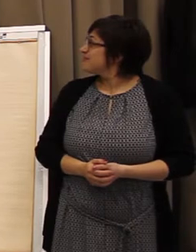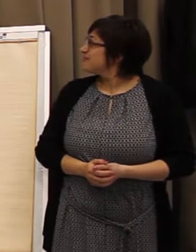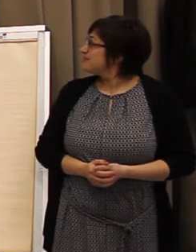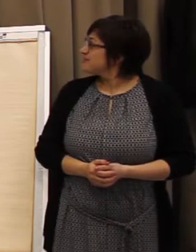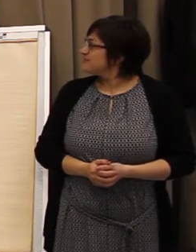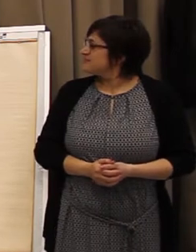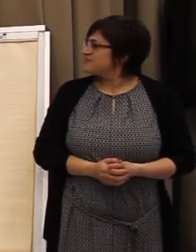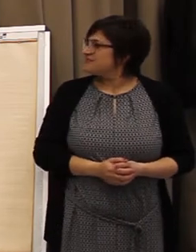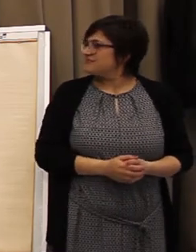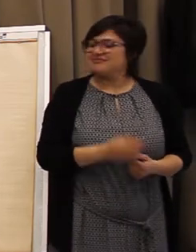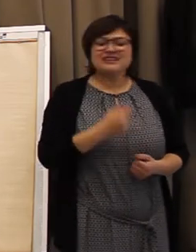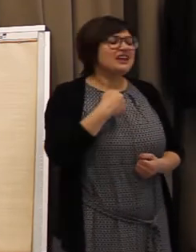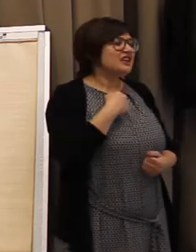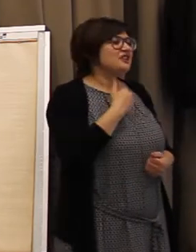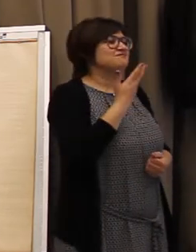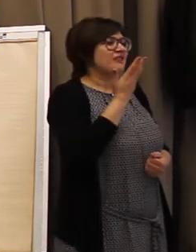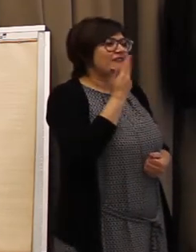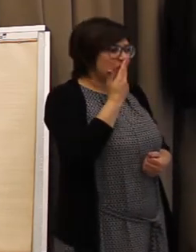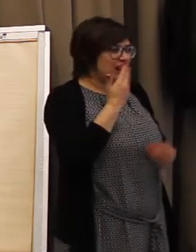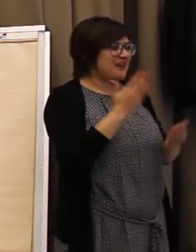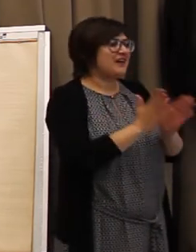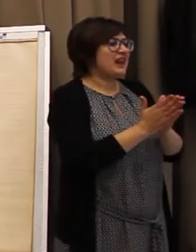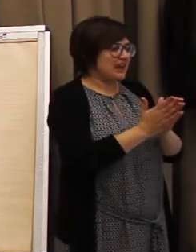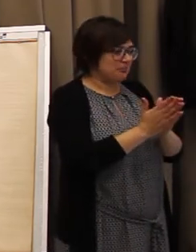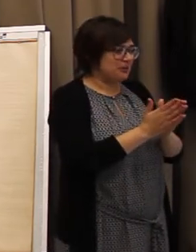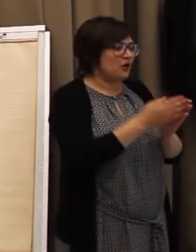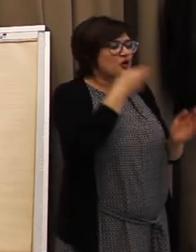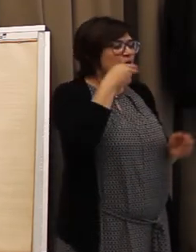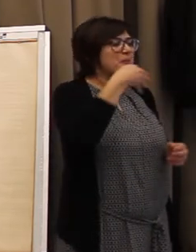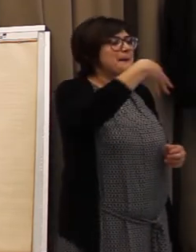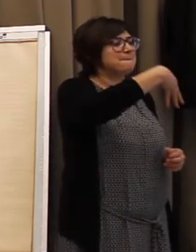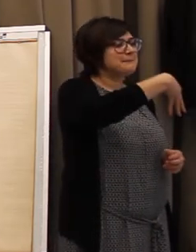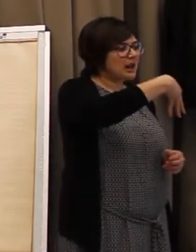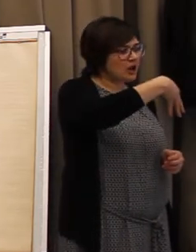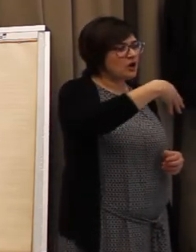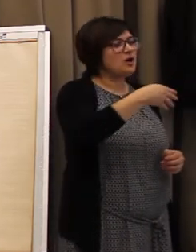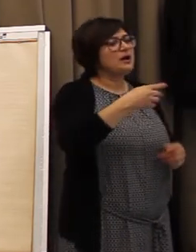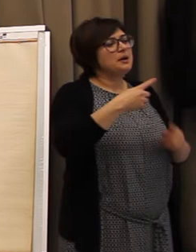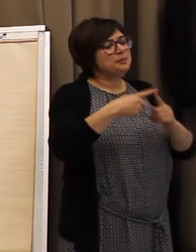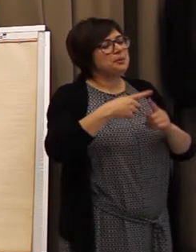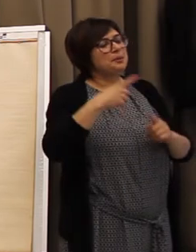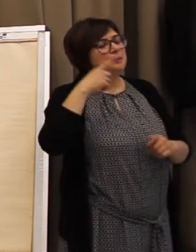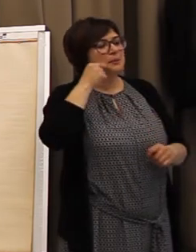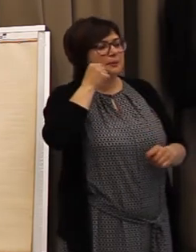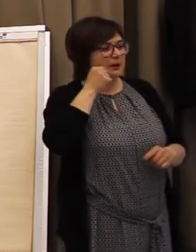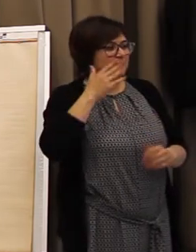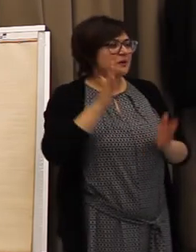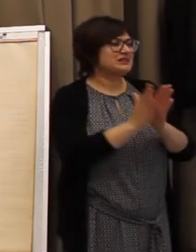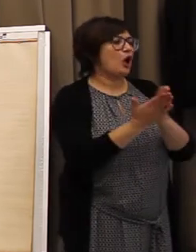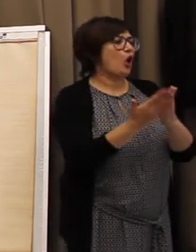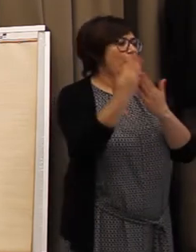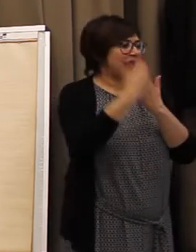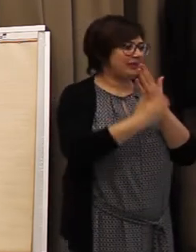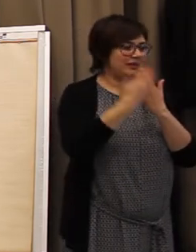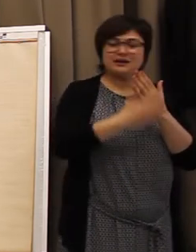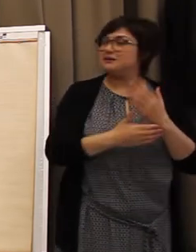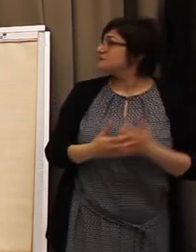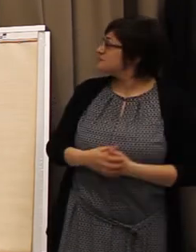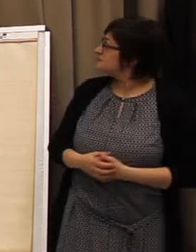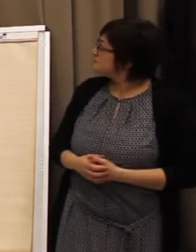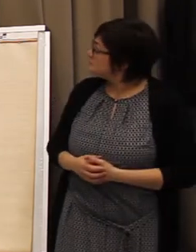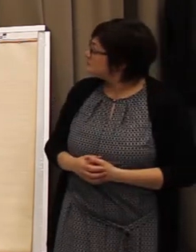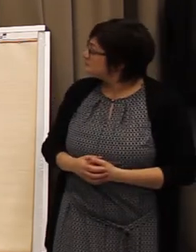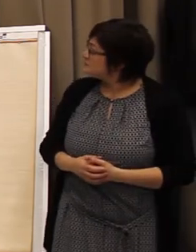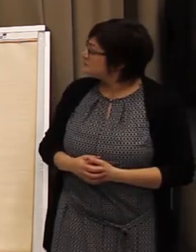Io non volevo fare questo libro che si chiama Marco e Papà. Sì, vediamo la copertina, la parte di